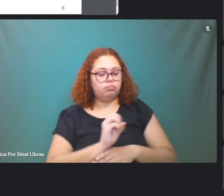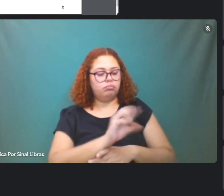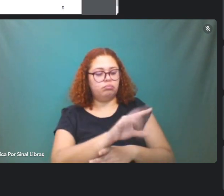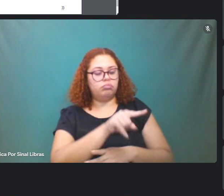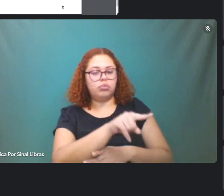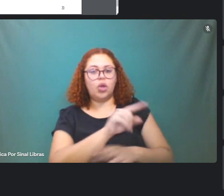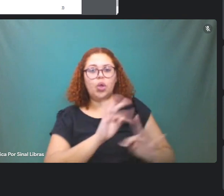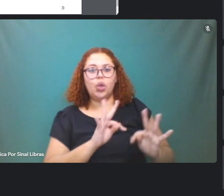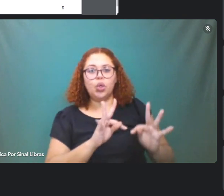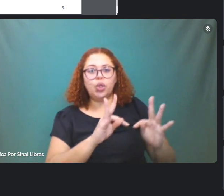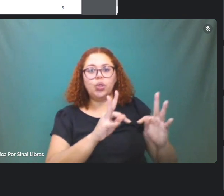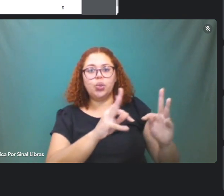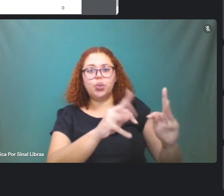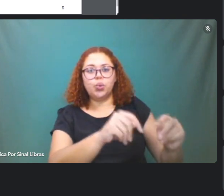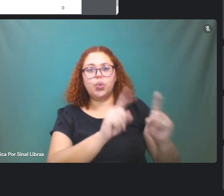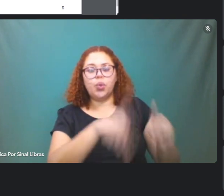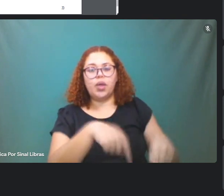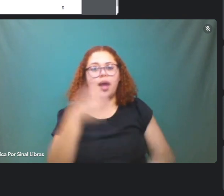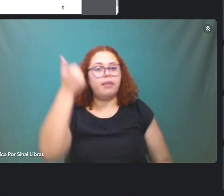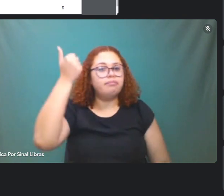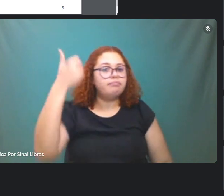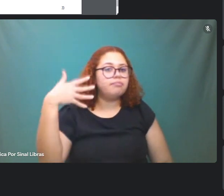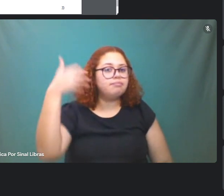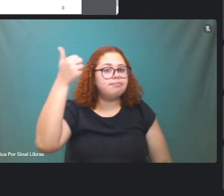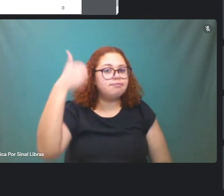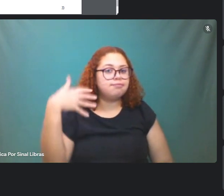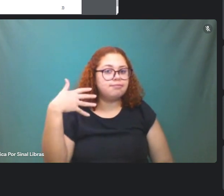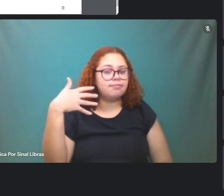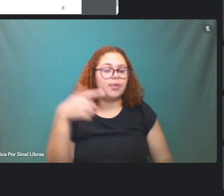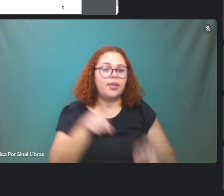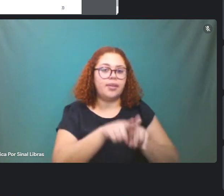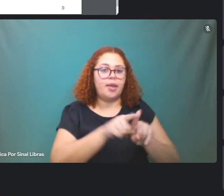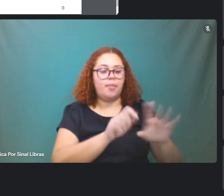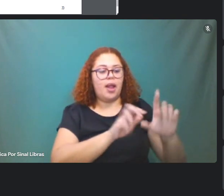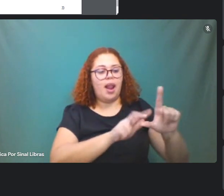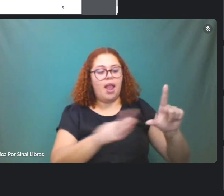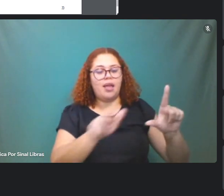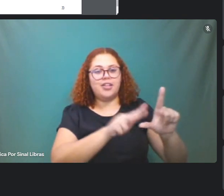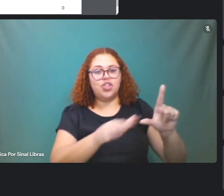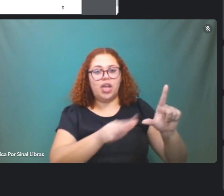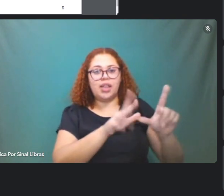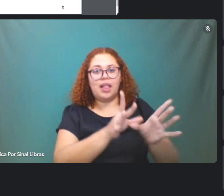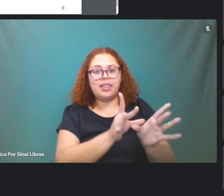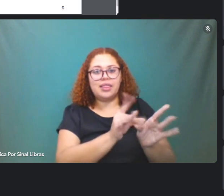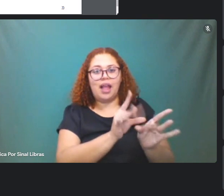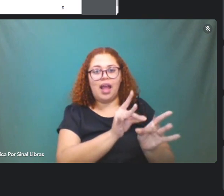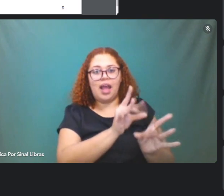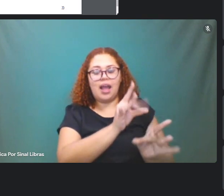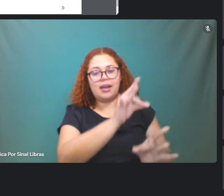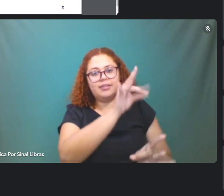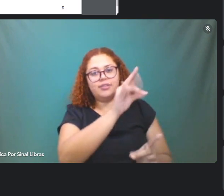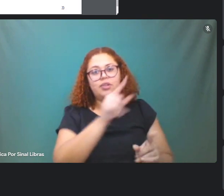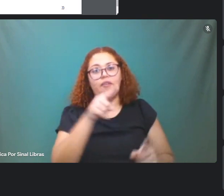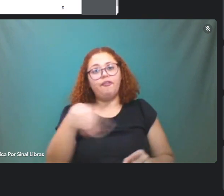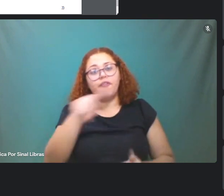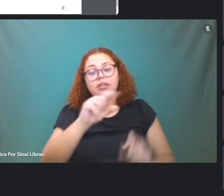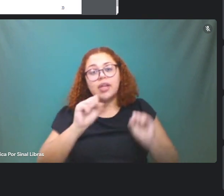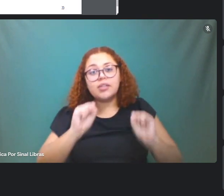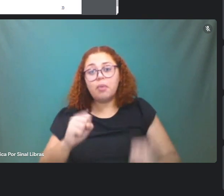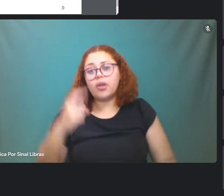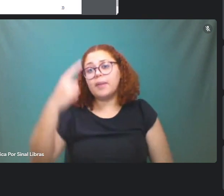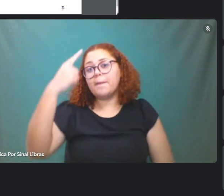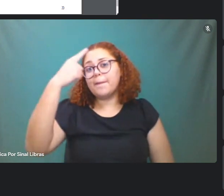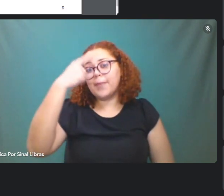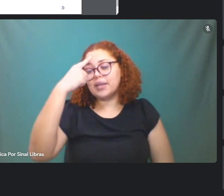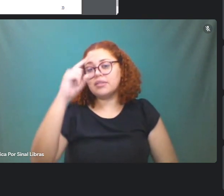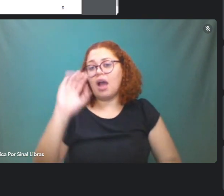tudo o que era em formato de áudio em legendagem descritiva. Então, vocês podem pensar um evento em que haja um projetor